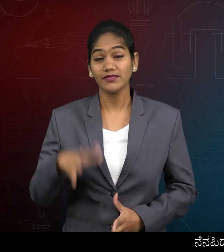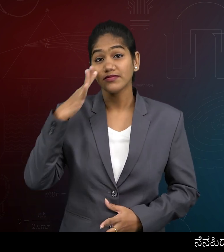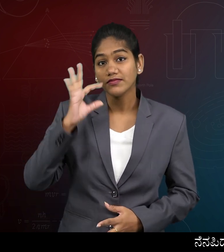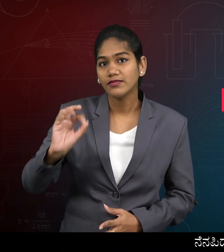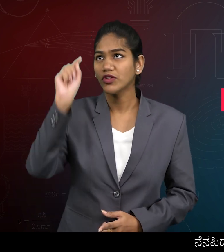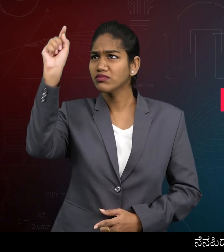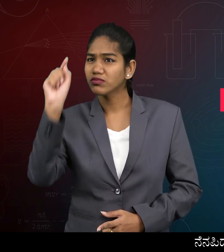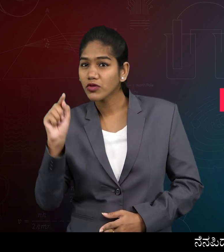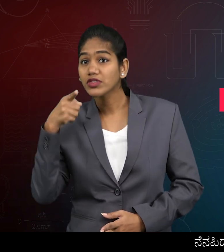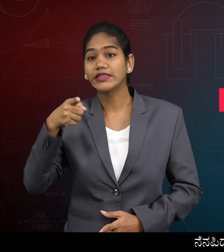ನೆನಪಿಡಬೇಕಾದ ಅಂಶಗಳು: